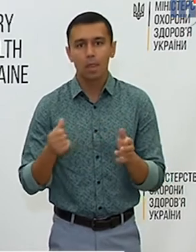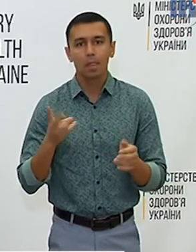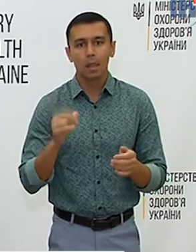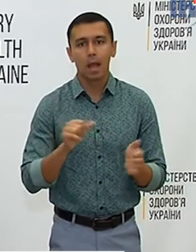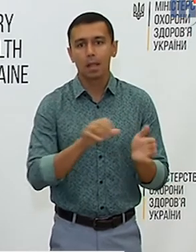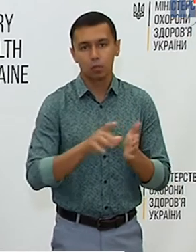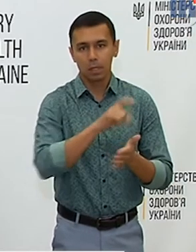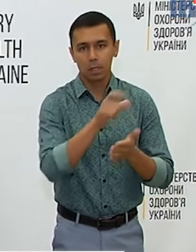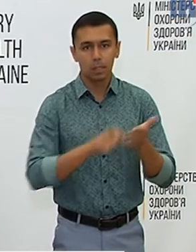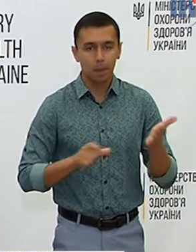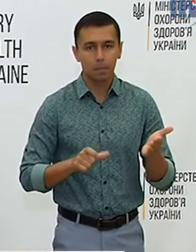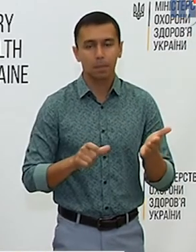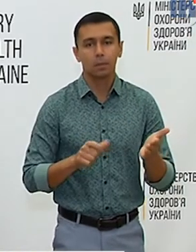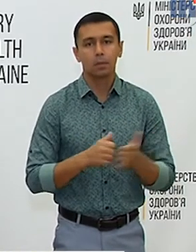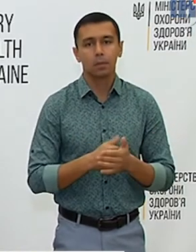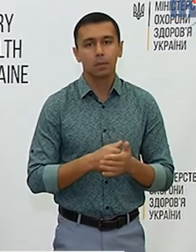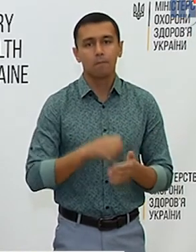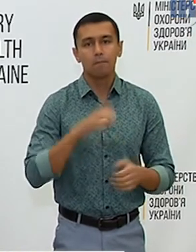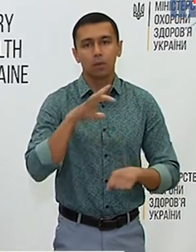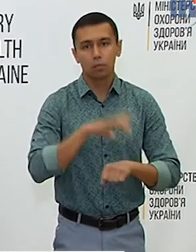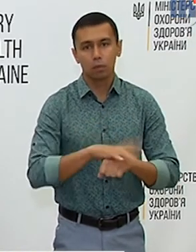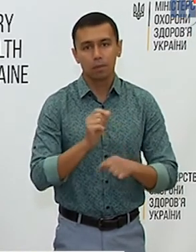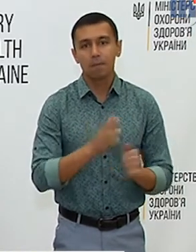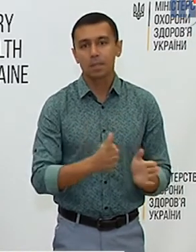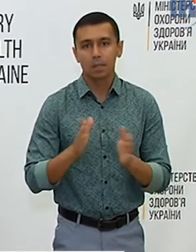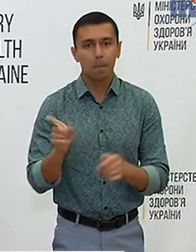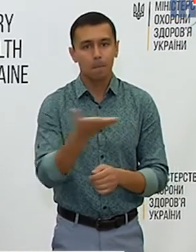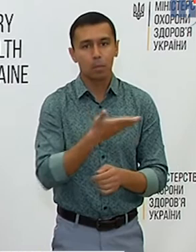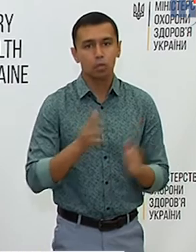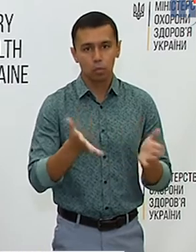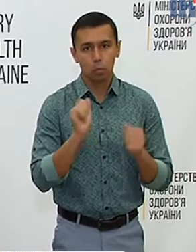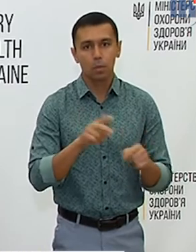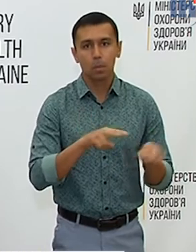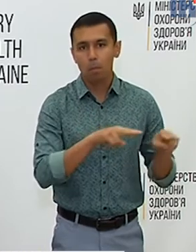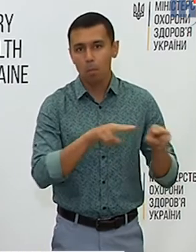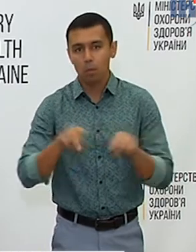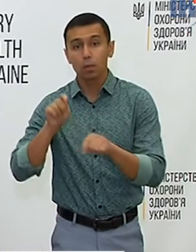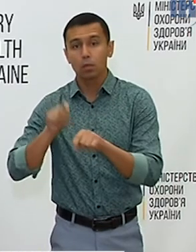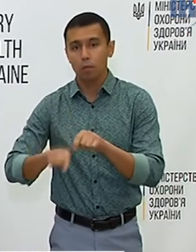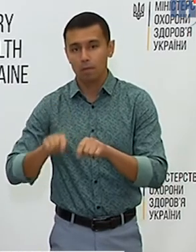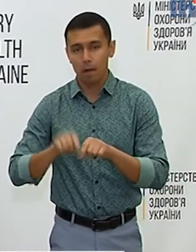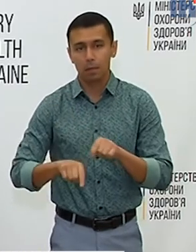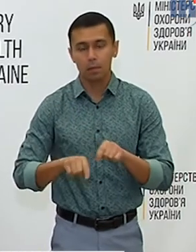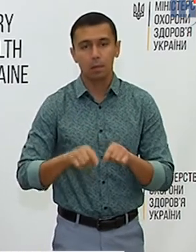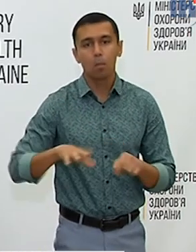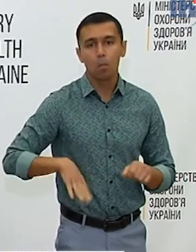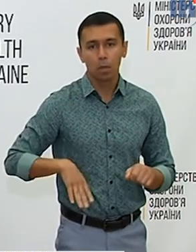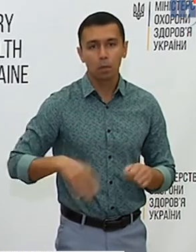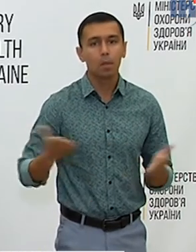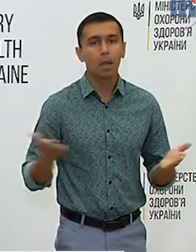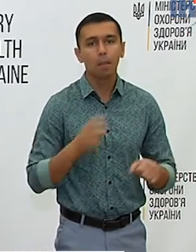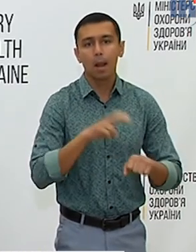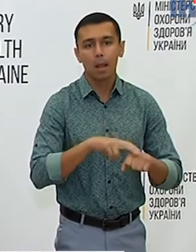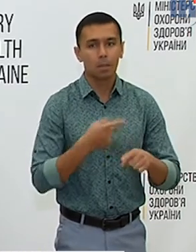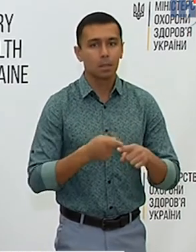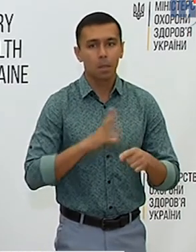електронний рецепт, бо електронний рецепт фіксується в системі, ми чітко можемо прослідкувати потім, яким лікарям